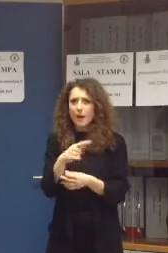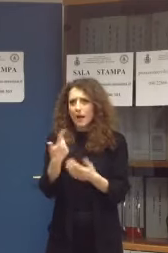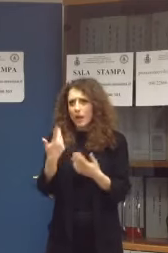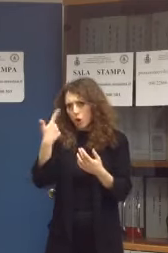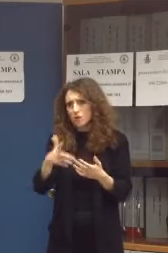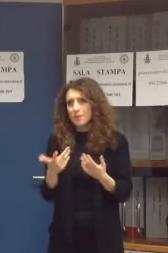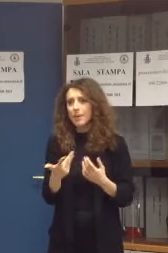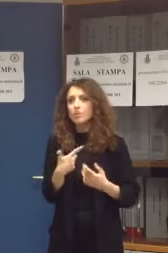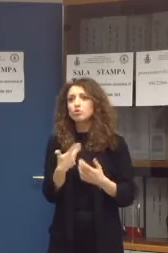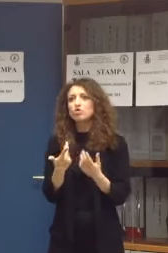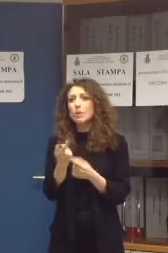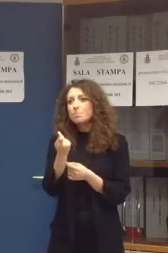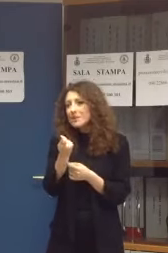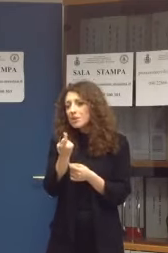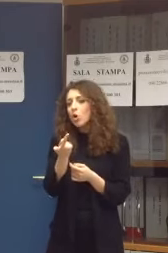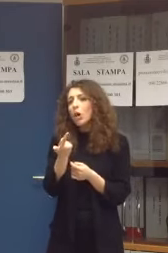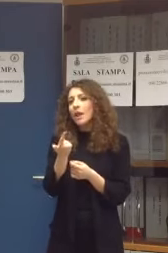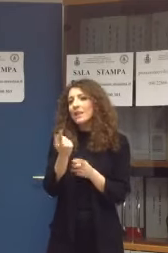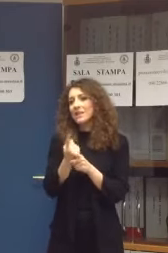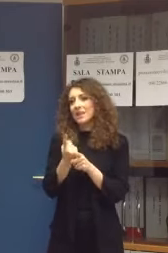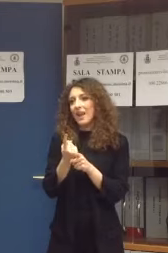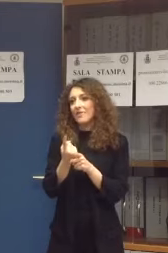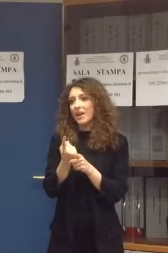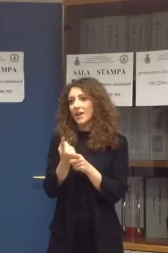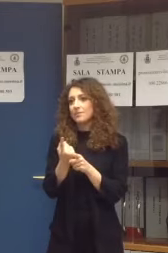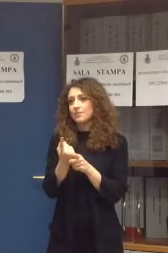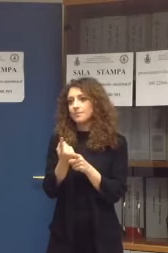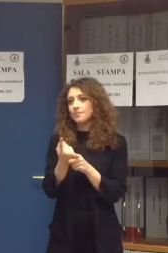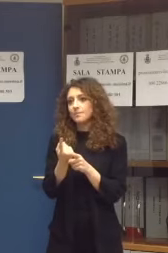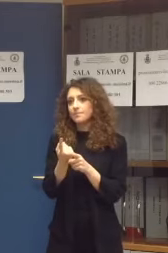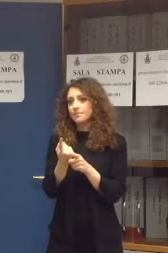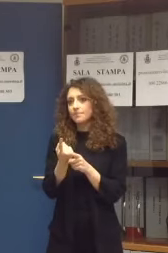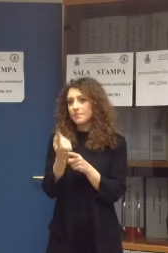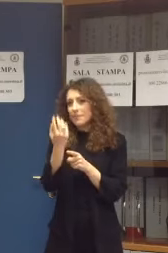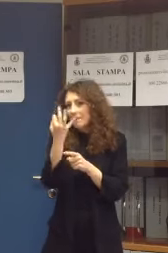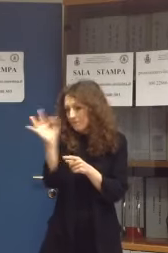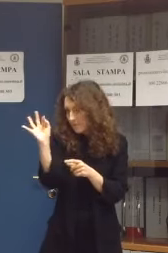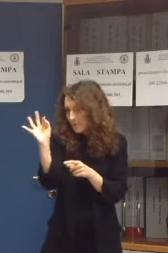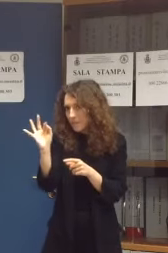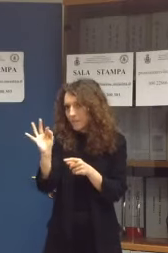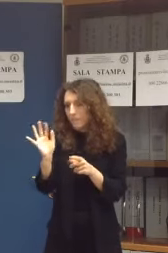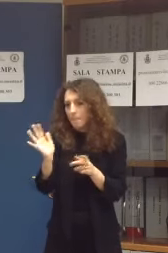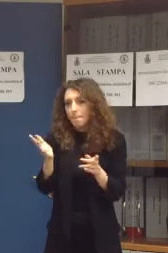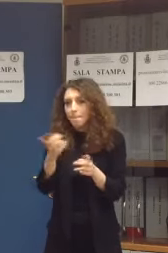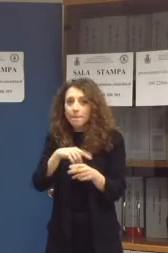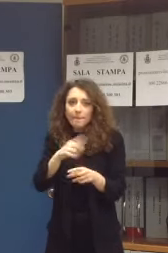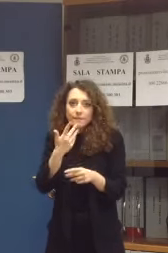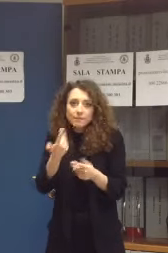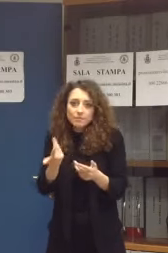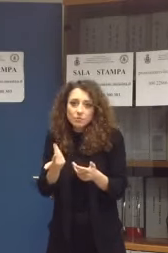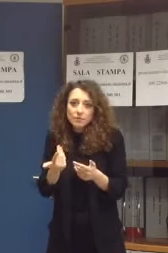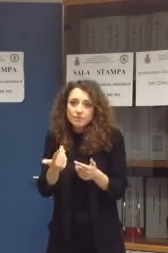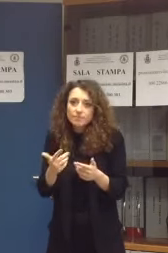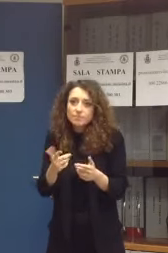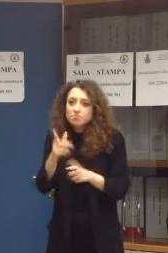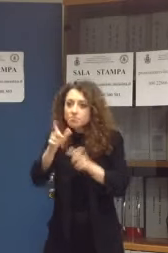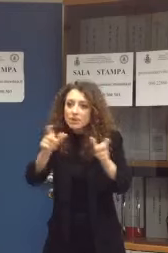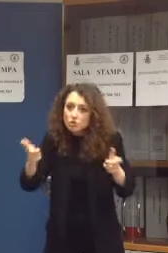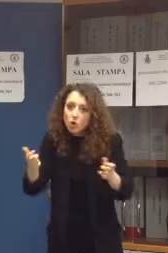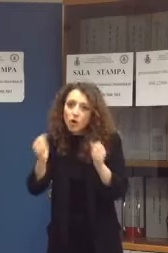ci sono tante piccole cose che devono essere affinate, e noi vogliamo mettere sempre più le persone nelle condizioni condizioni di